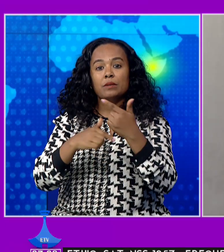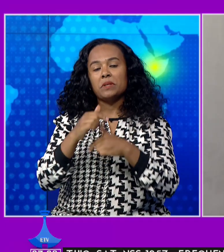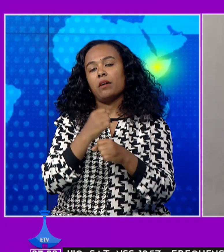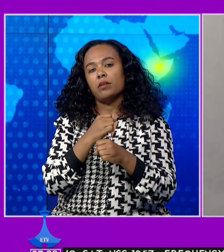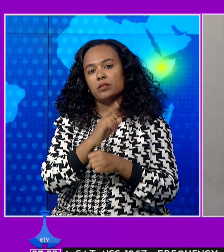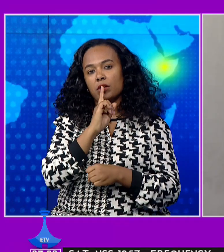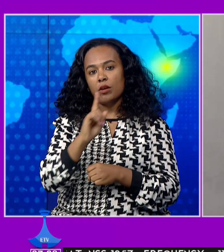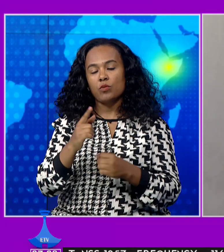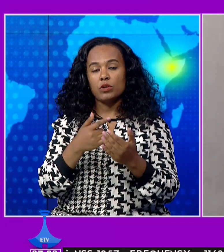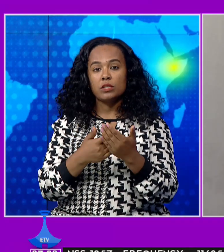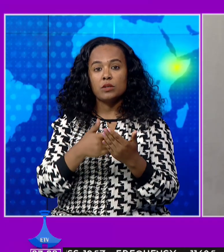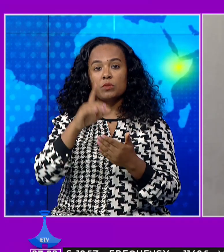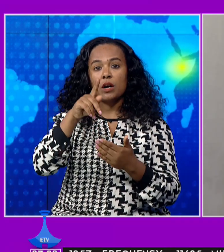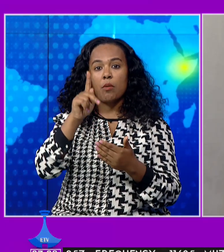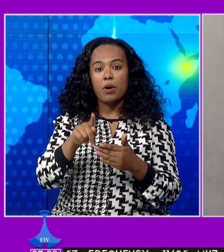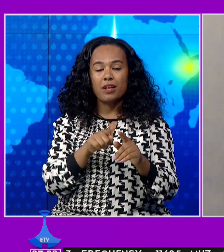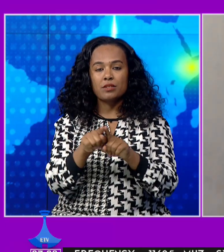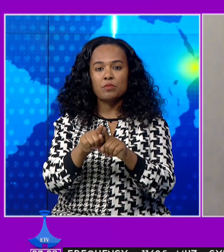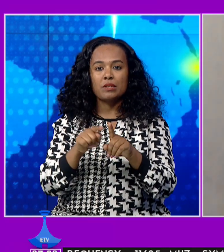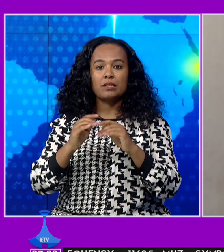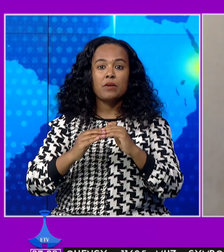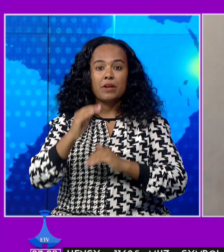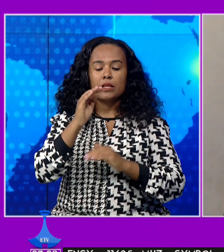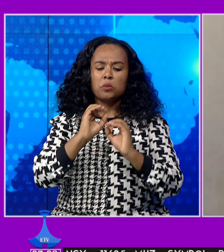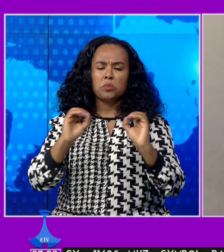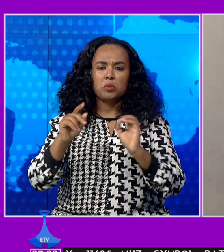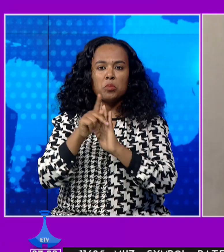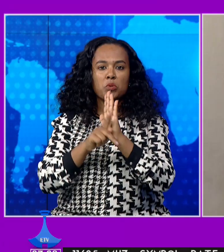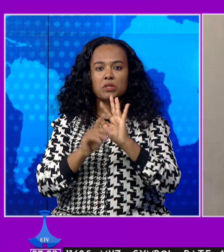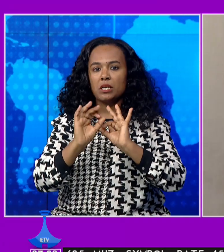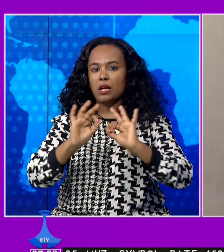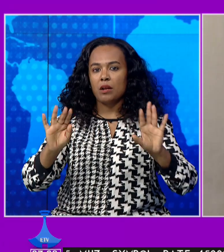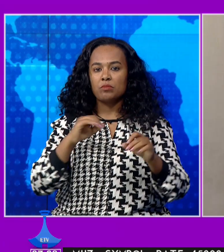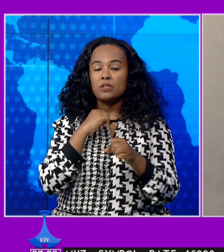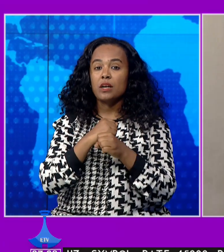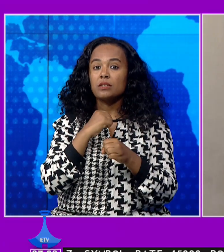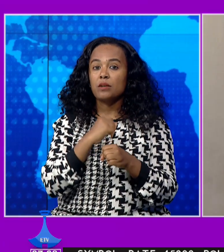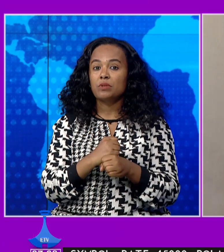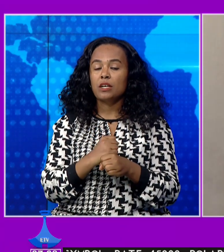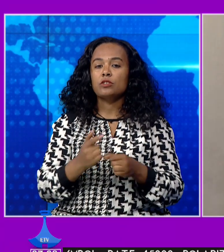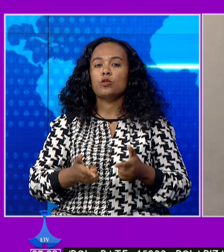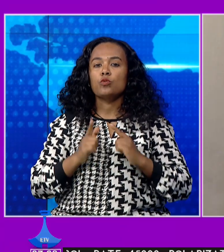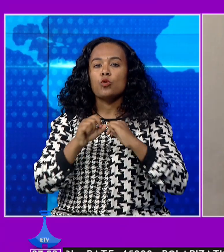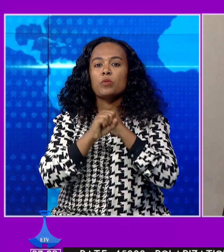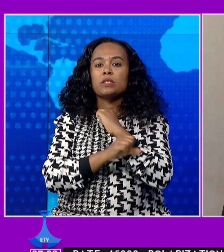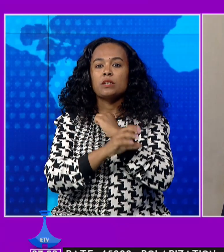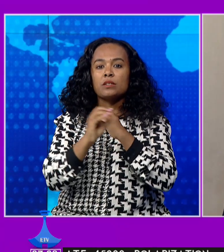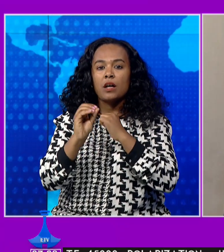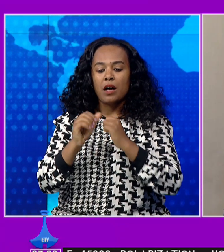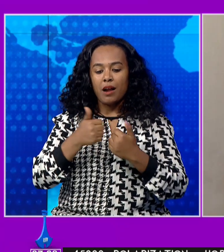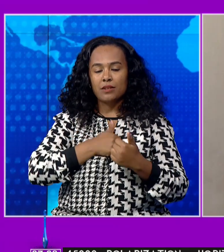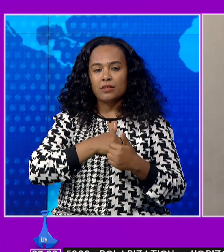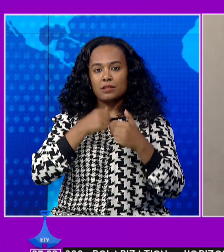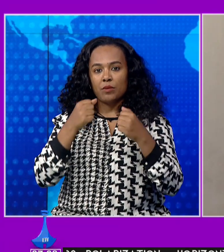ነው። ለዚህም ከካምፓላው ስምምነት የበለጠ ምንም ፖሊሲ አይኖርም። ስራ ስለመስራት፣ ስለ ኑሮ መሰረትና ራስን